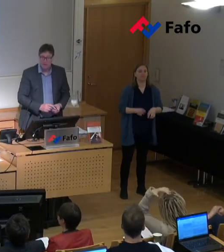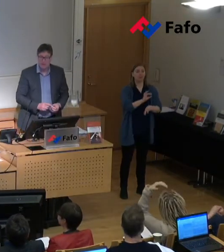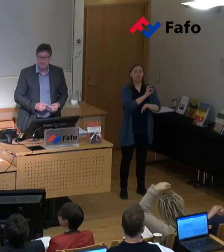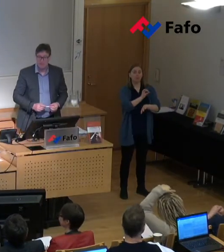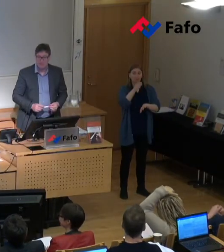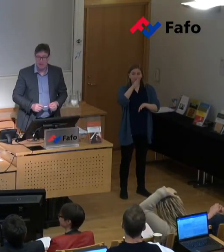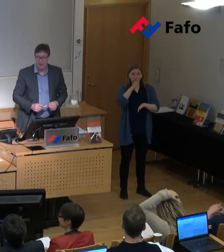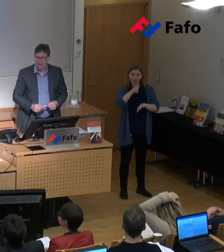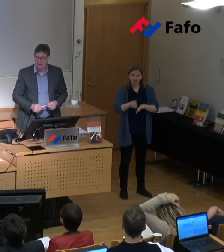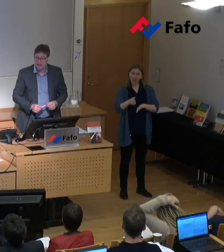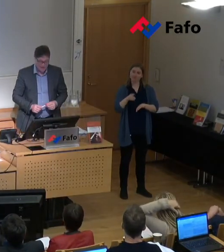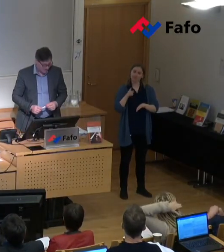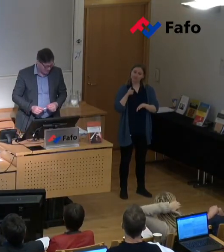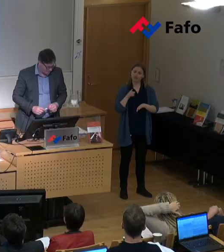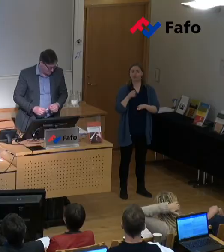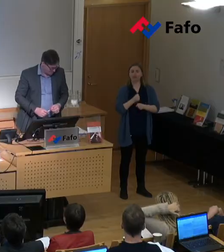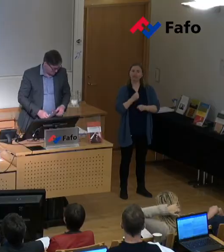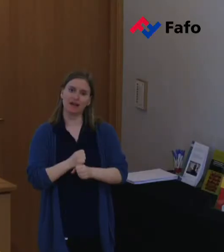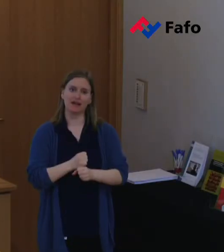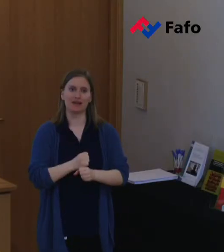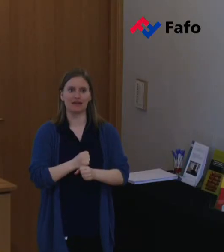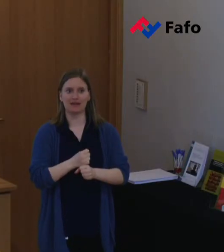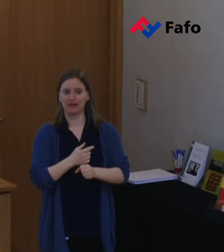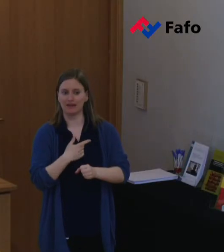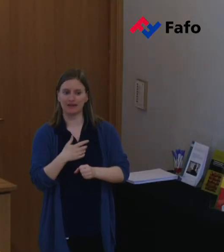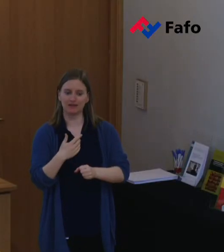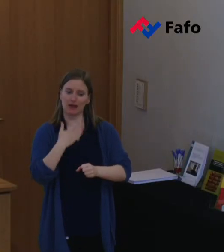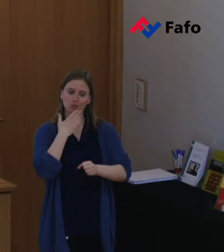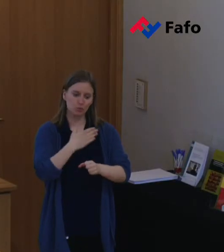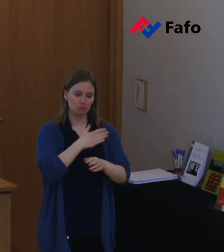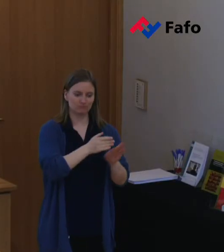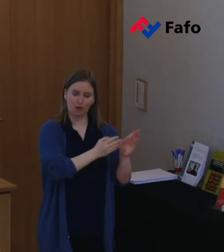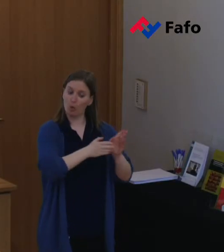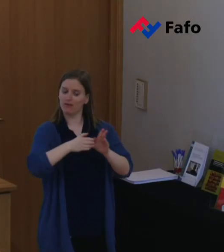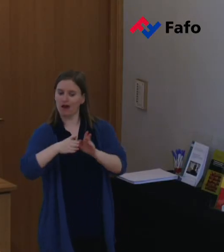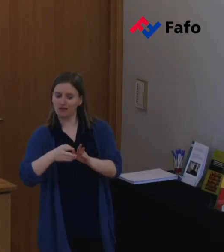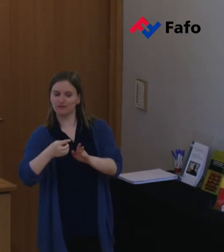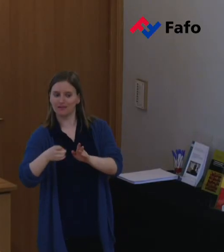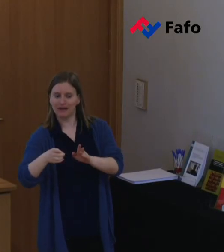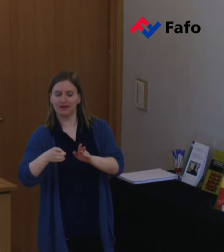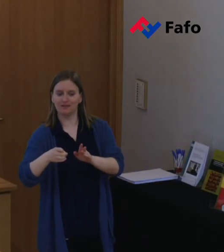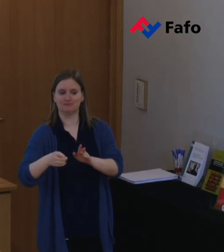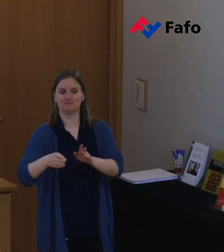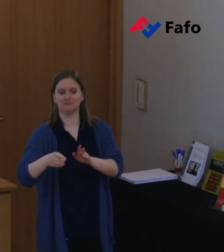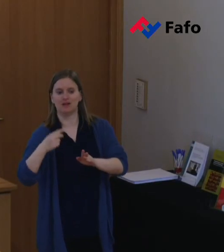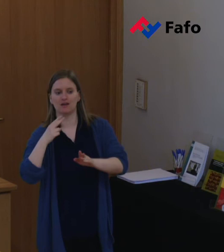Tusen takk. Det var vel egentlig en god overgang til Hans Christian